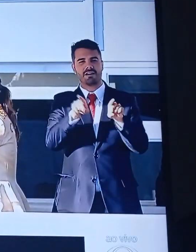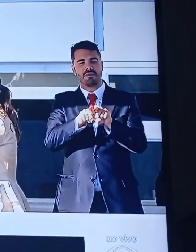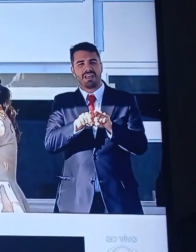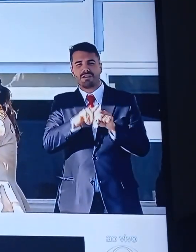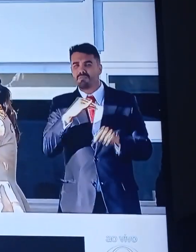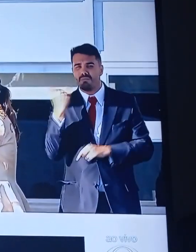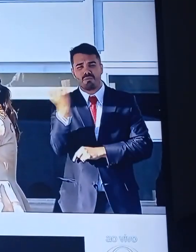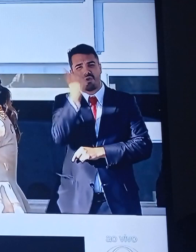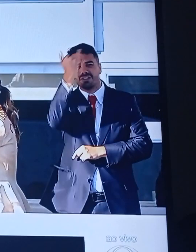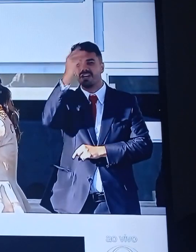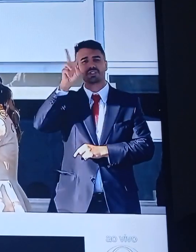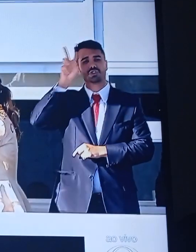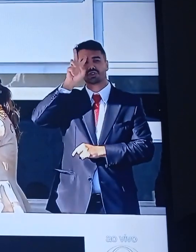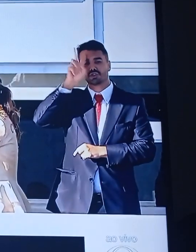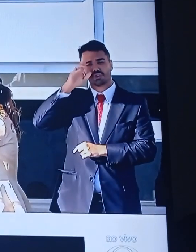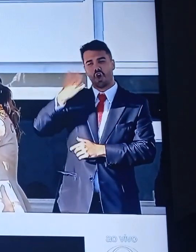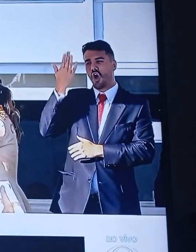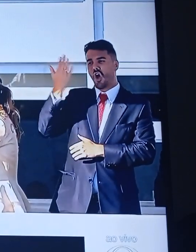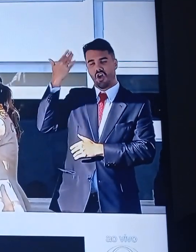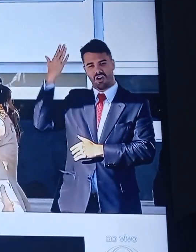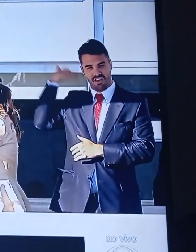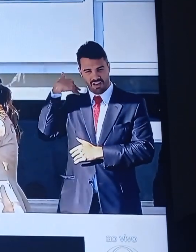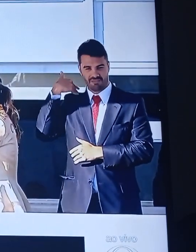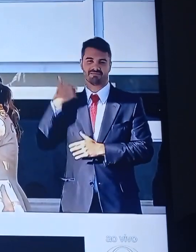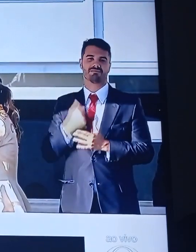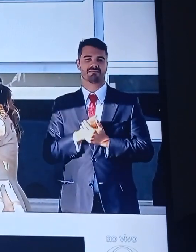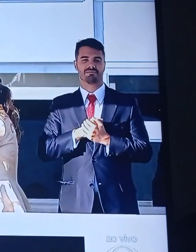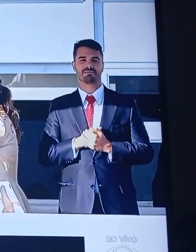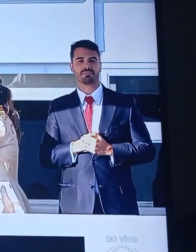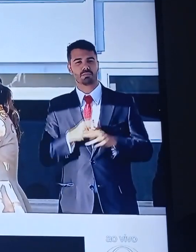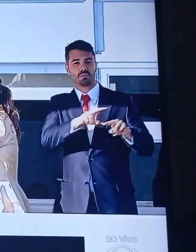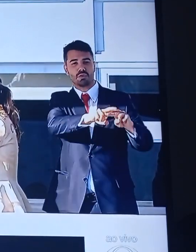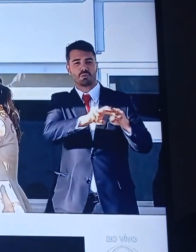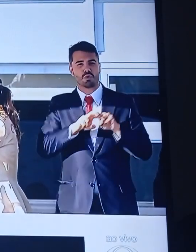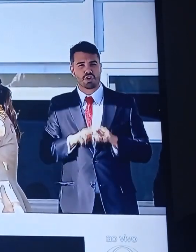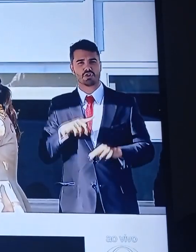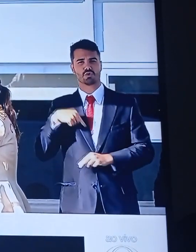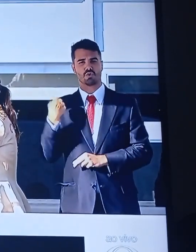fundamental da nossa grandeza enquanto nação. Por isso,